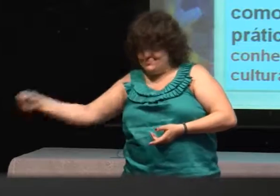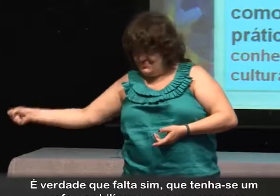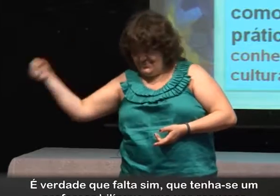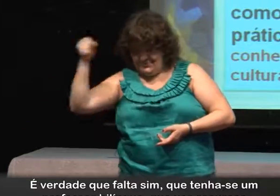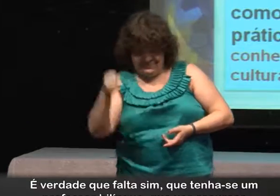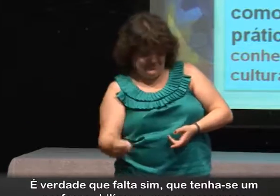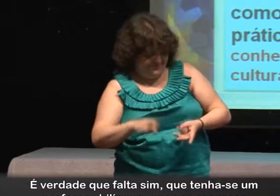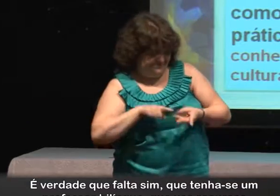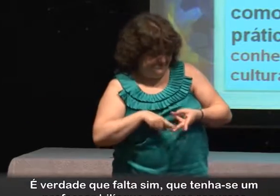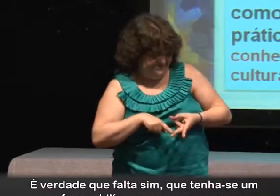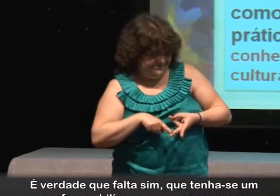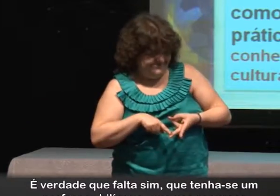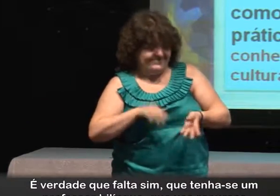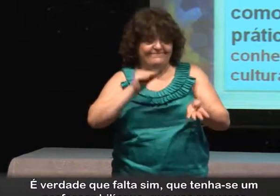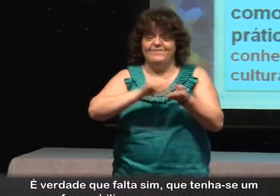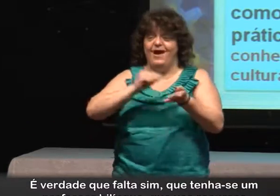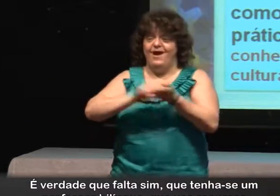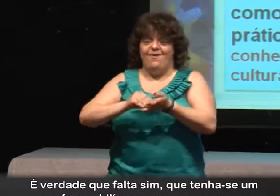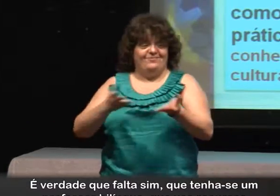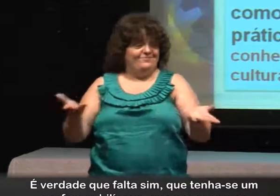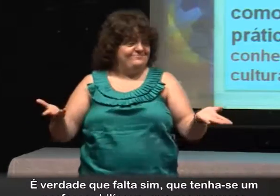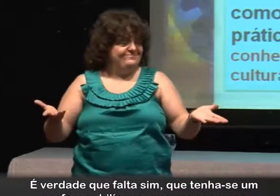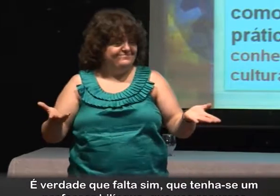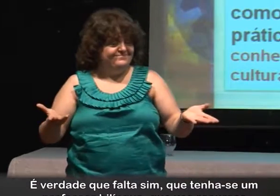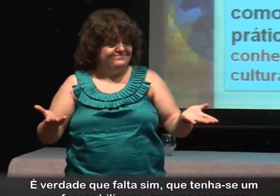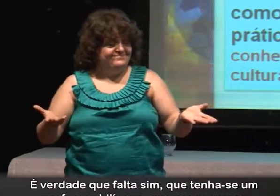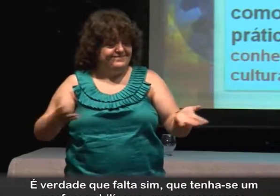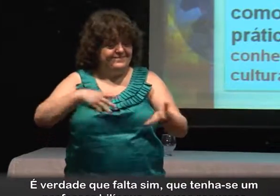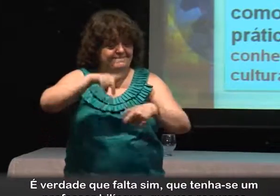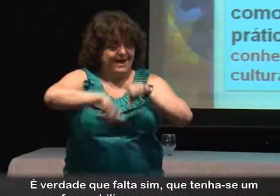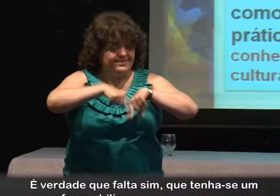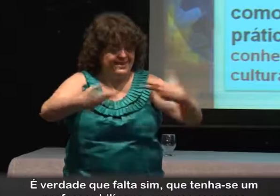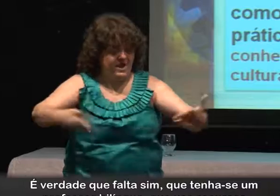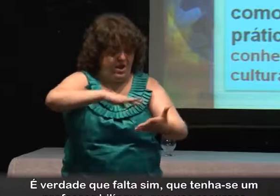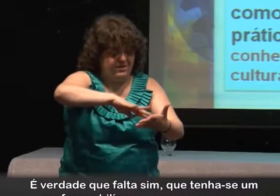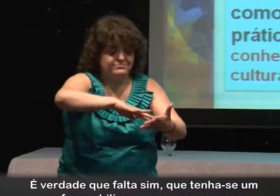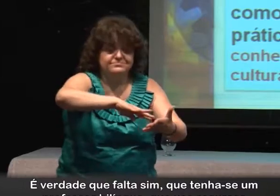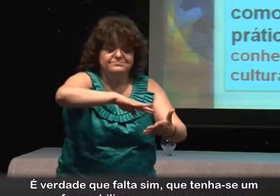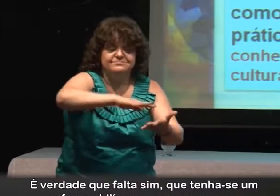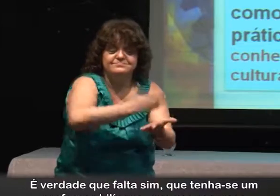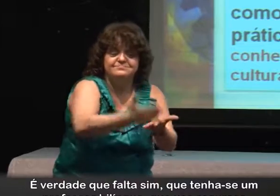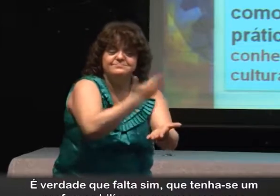É verdade que falta sim que tenha um professor surdo, um professor bilíngue, que use recursos